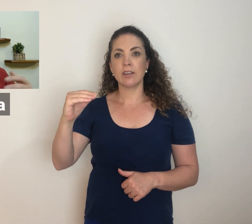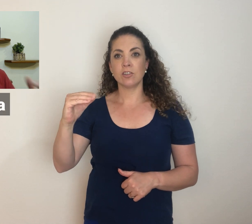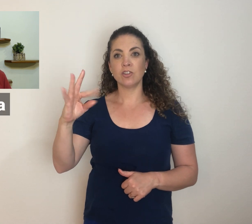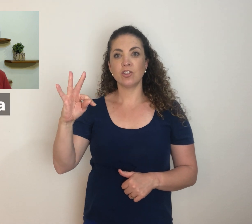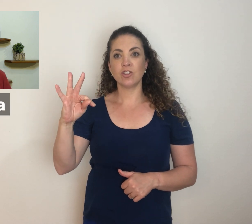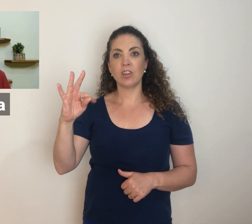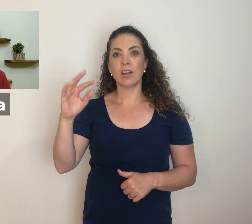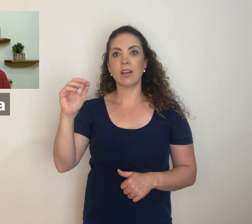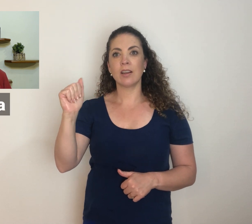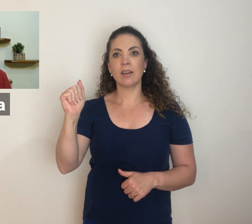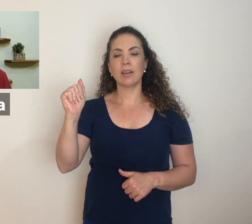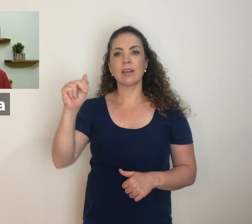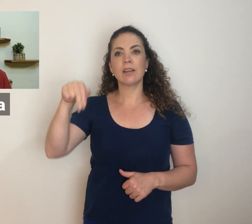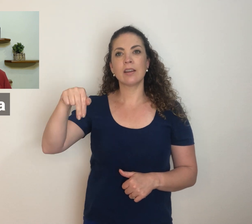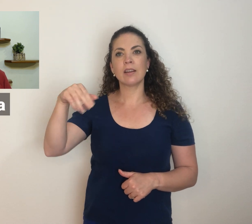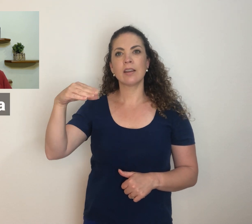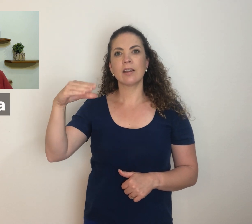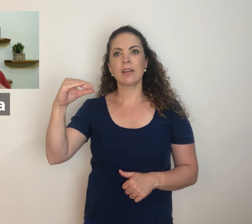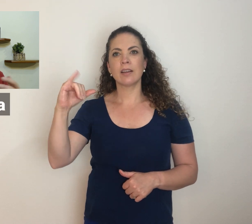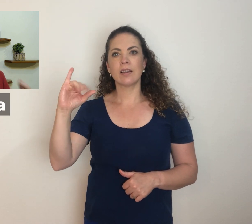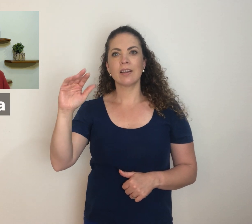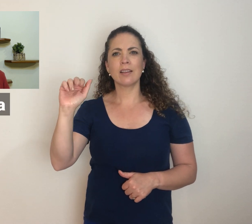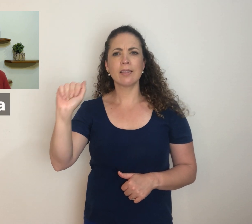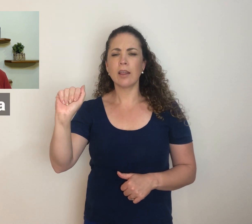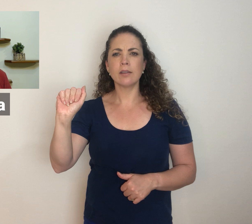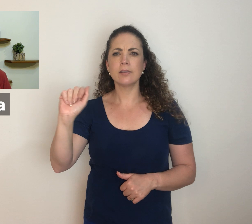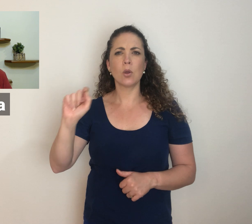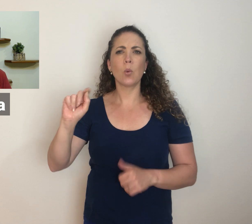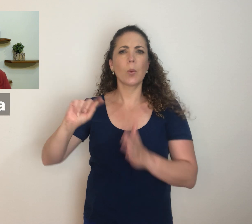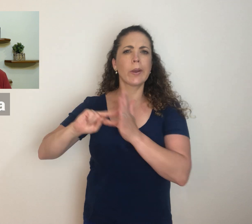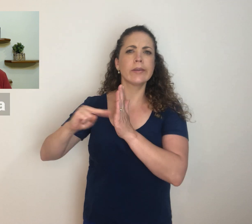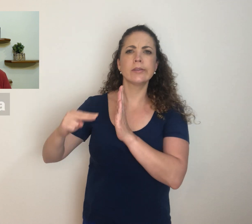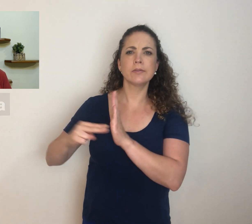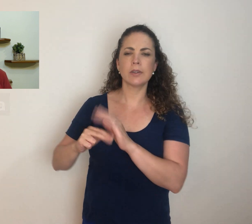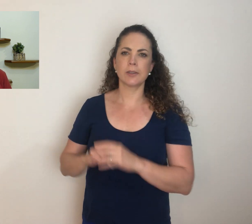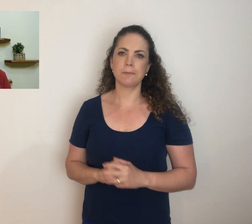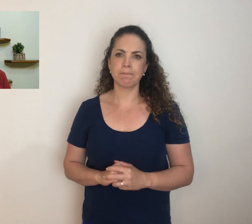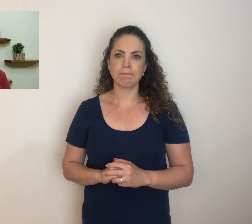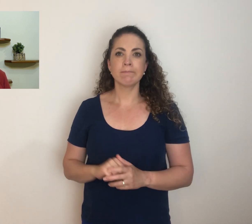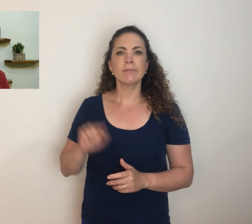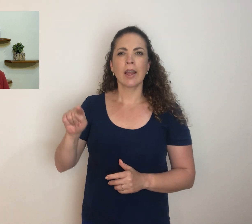o contador de vantagem, é aquele homem pretensioso,